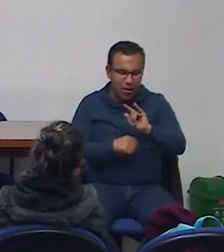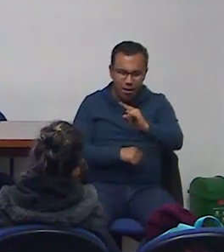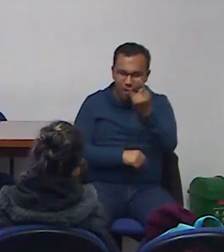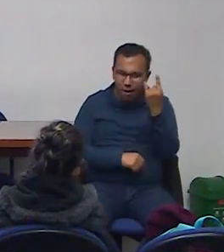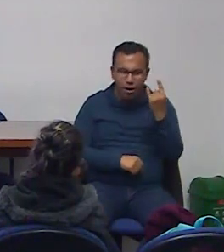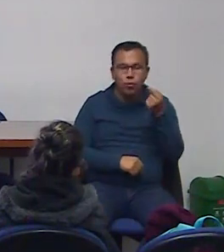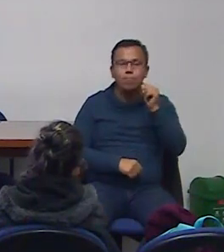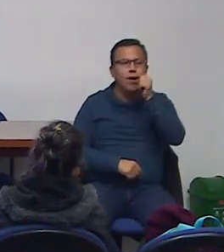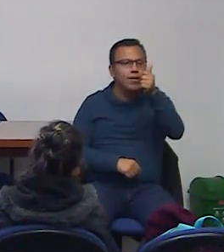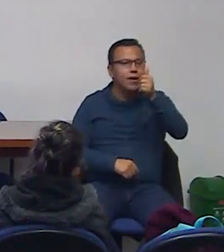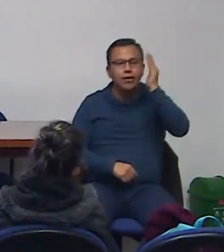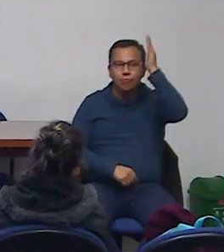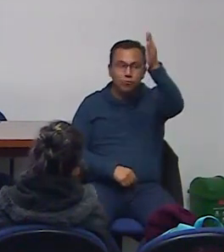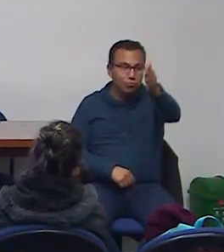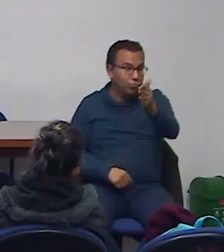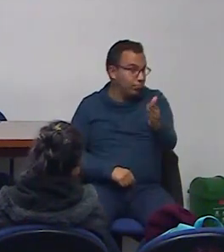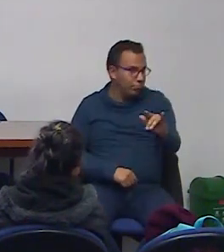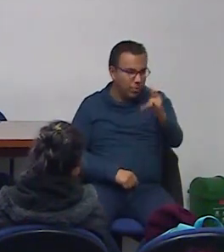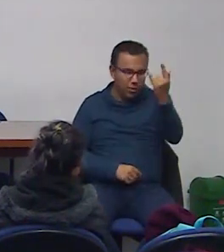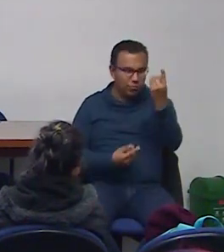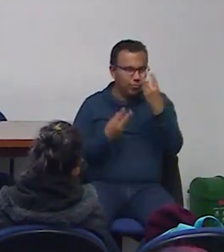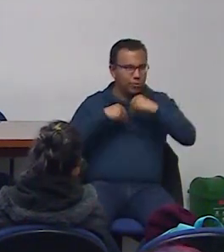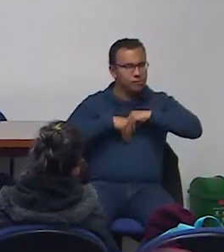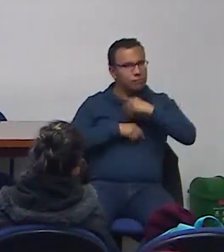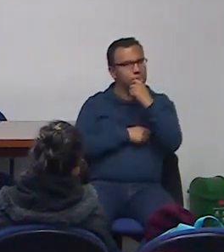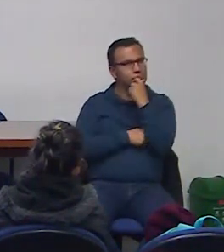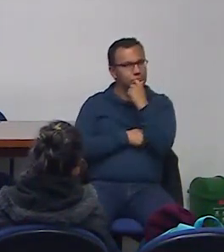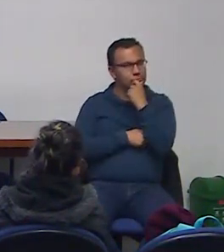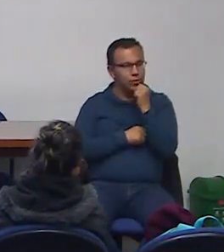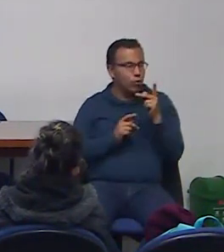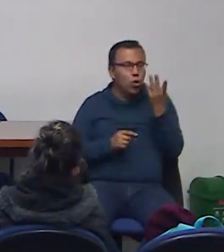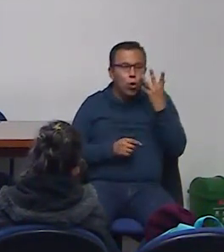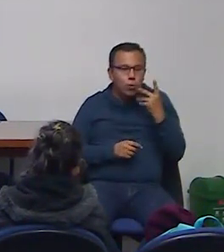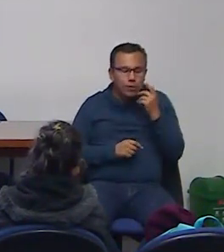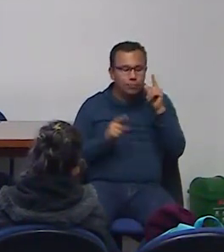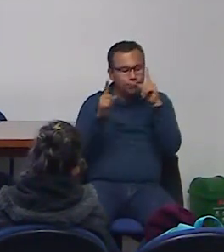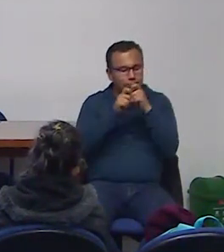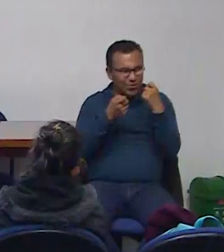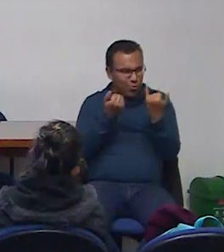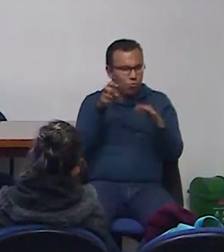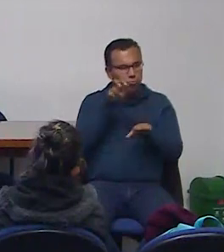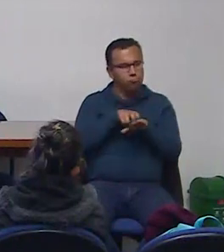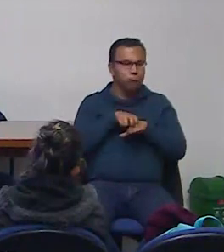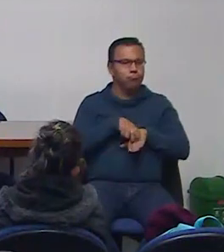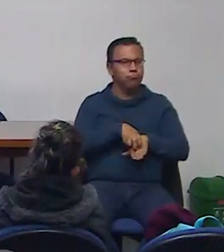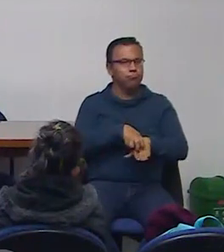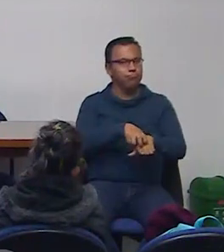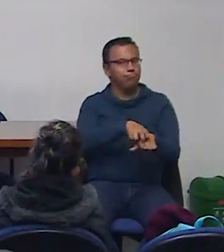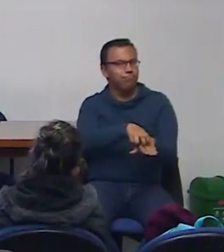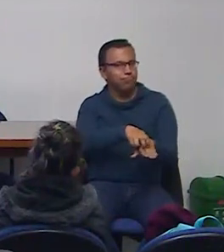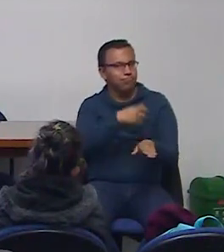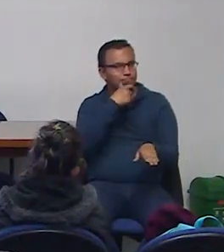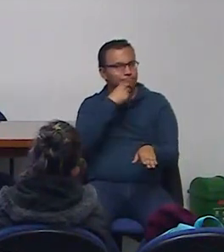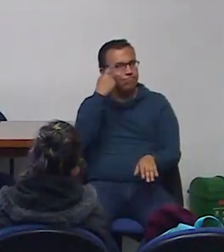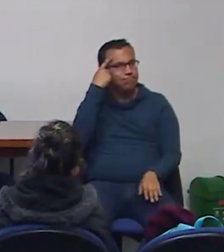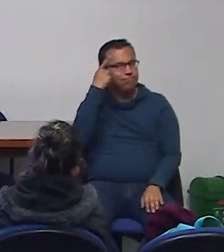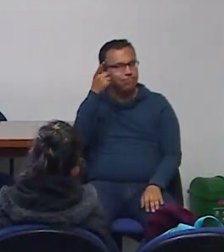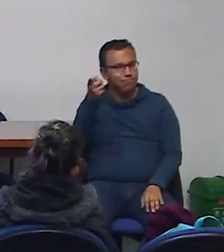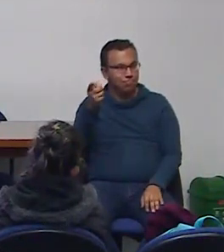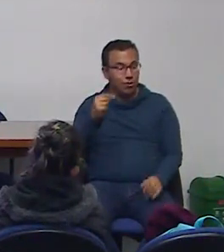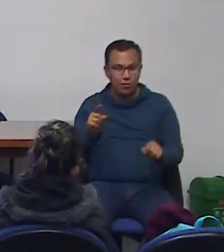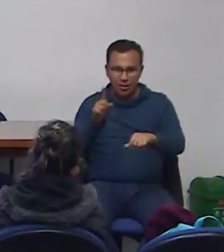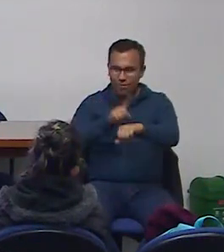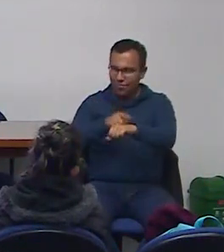intervención el día de mañana para nosotros mismos para su vida cotidiana como como tú me decías ahoritica de de lo que te pasa a las